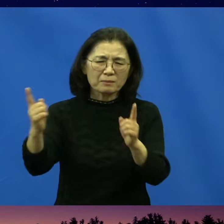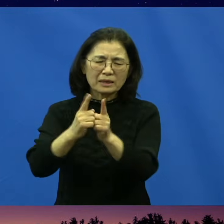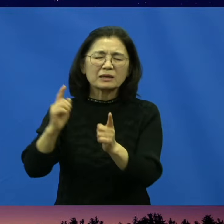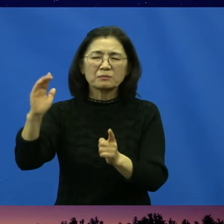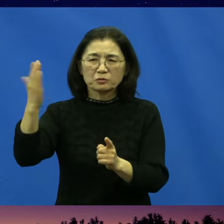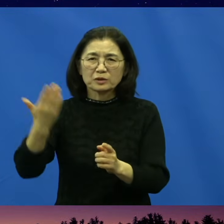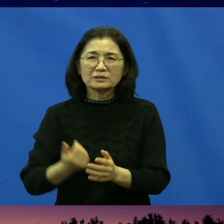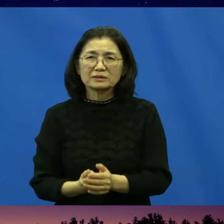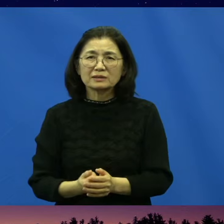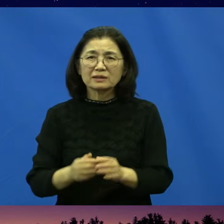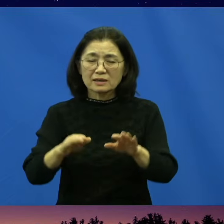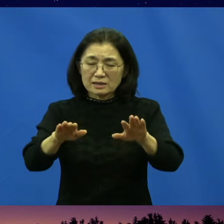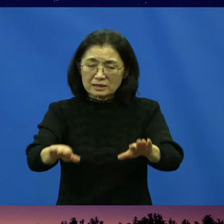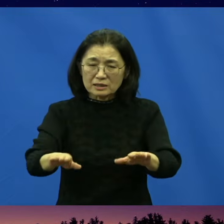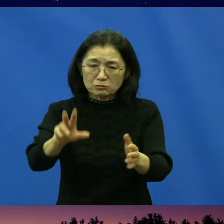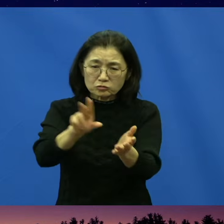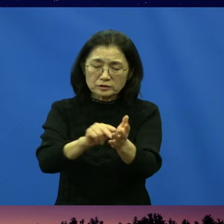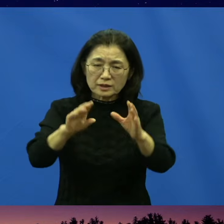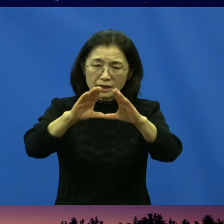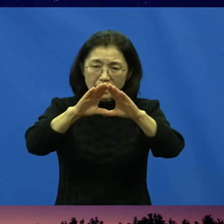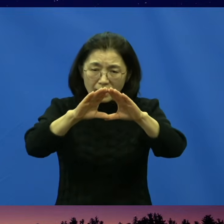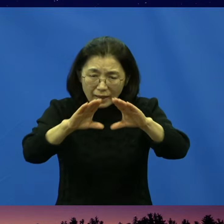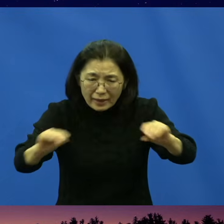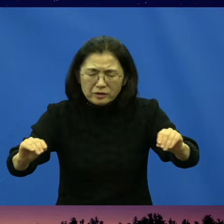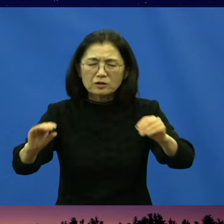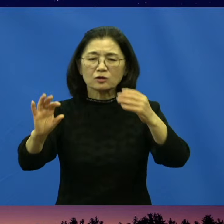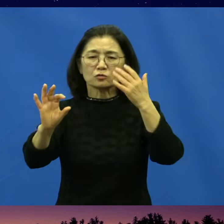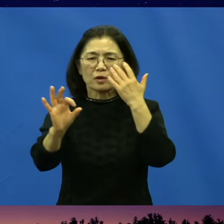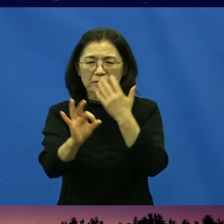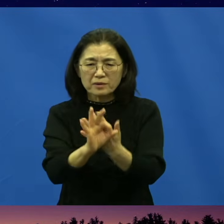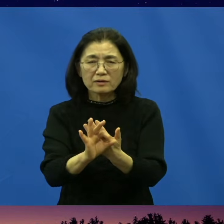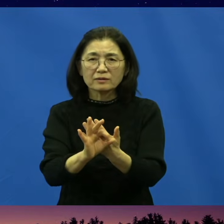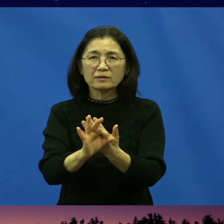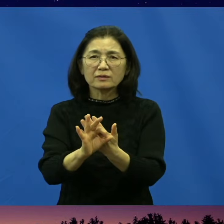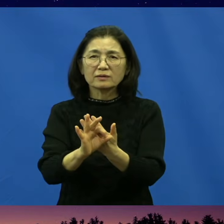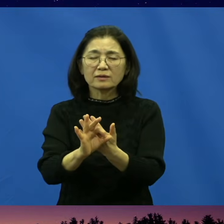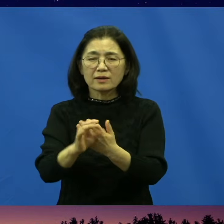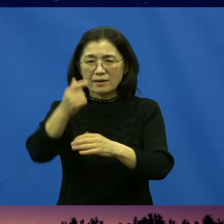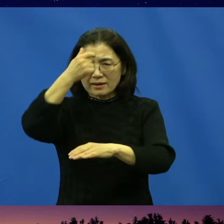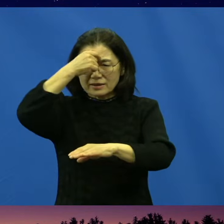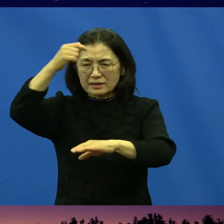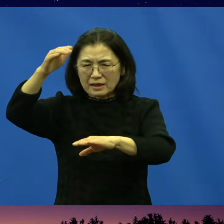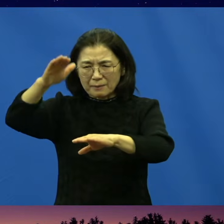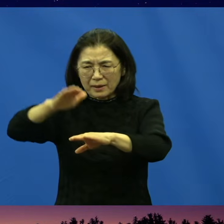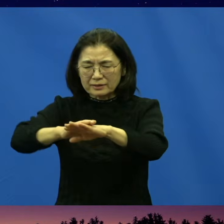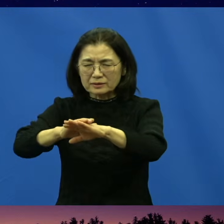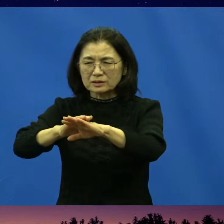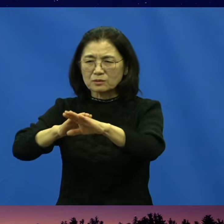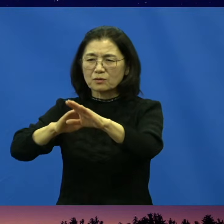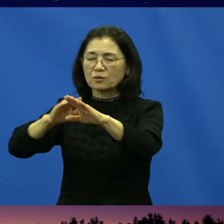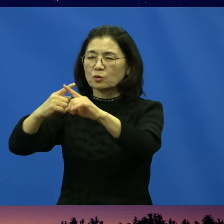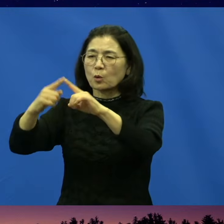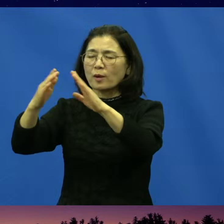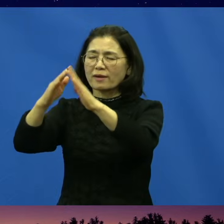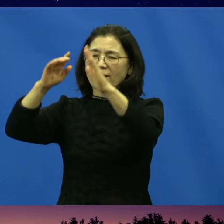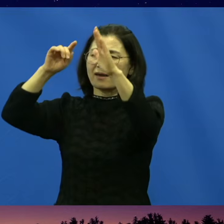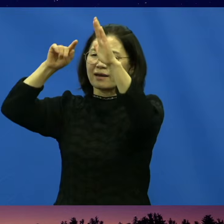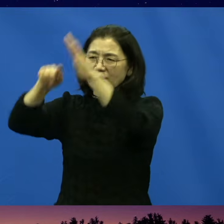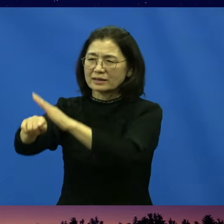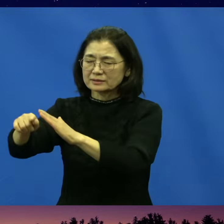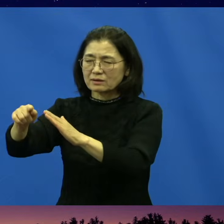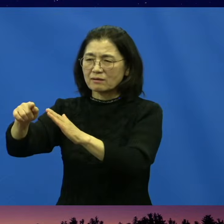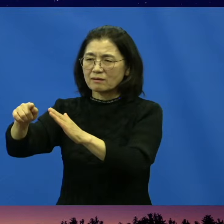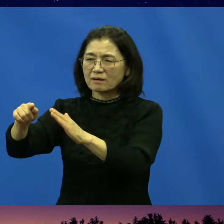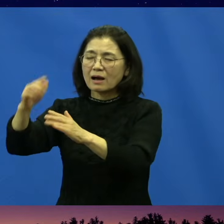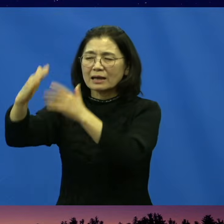이것만 해결되면 그때에 예배 드려도 괜찮아. 그때 하나님 만나도 늦지 않아. 이런 말들은